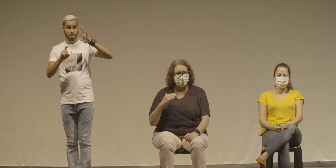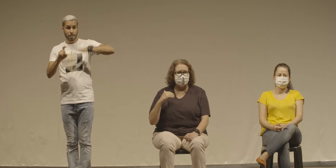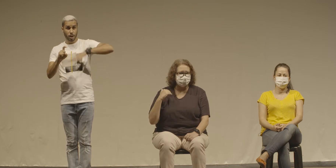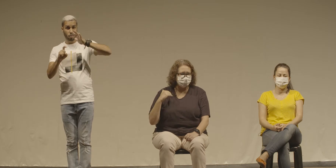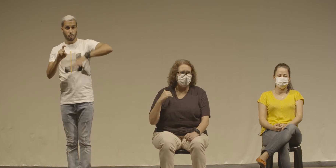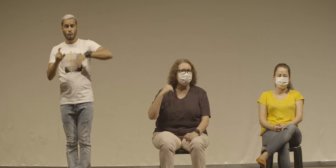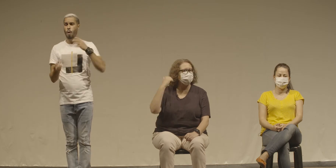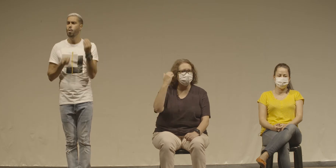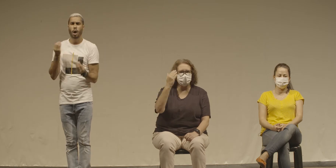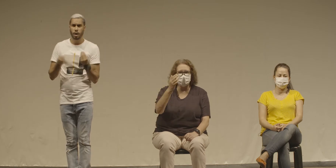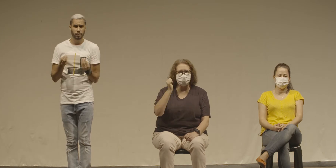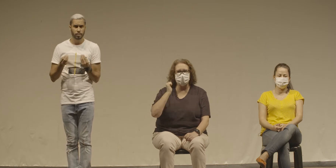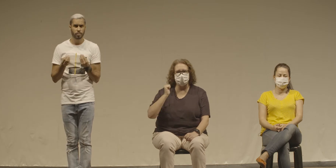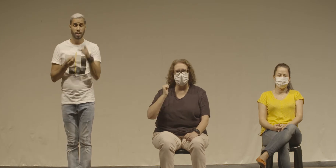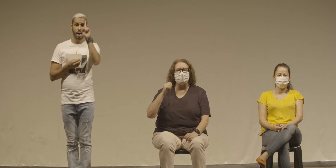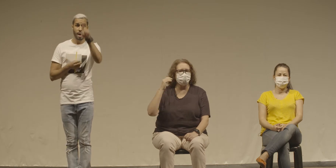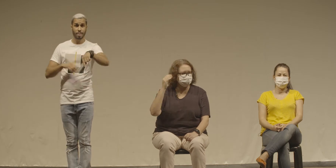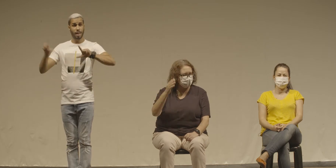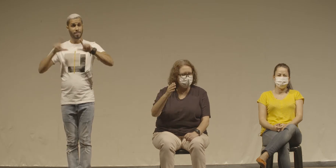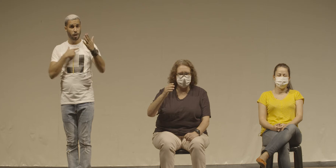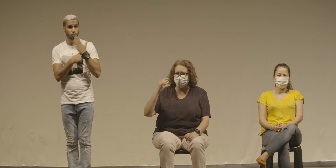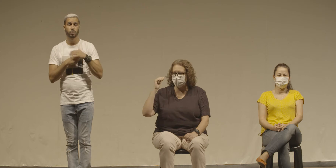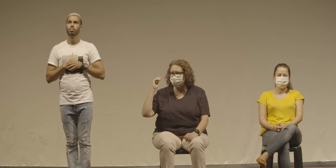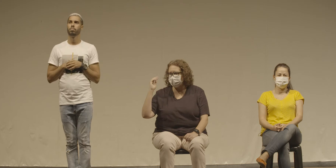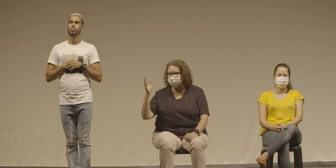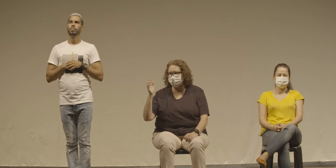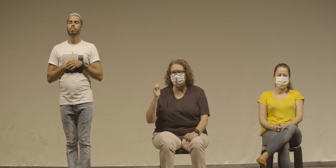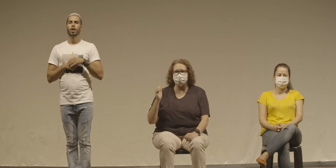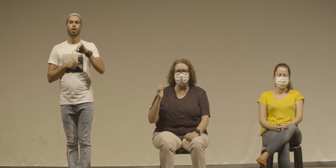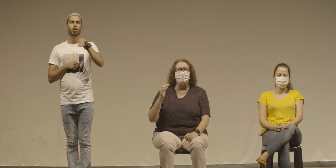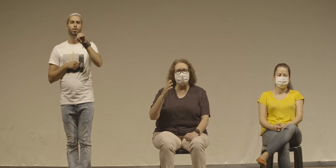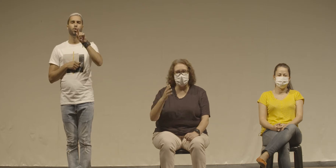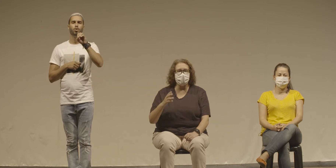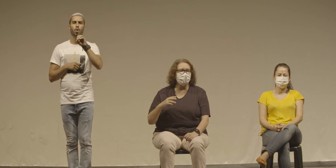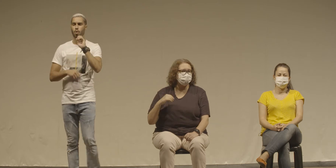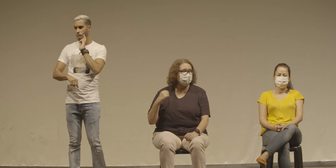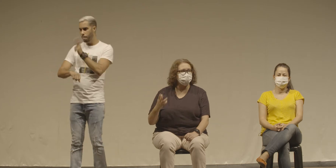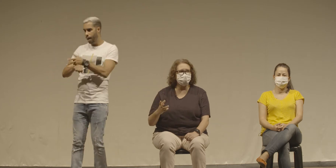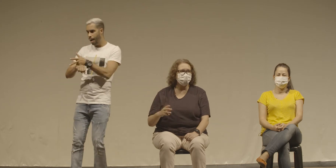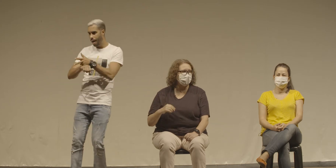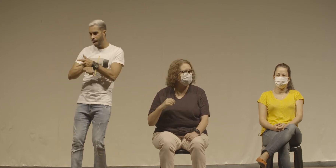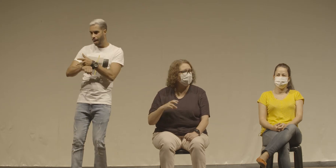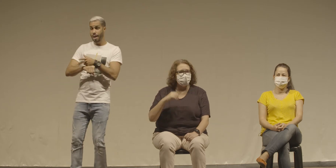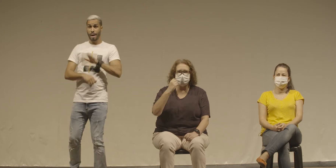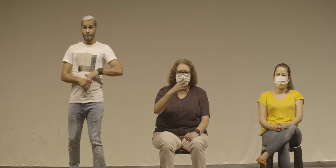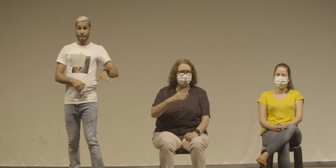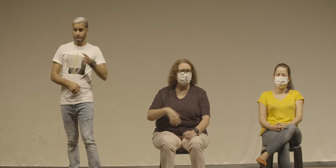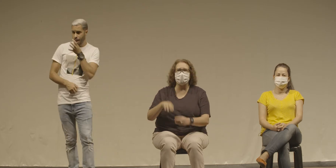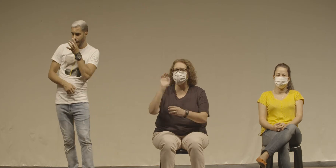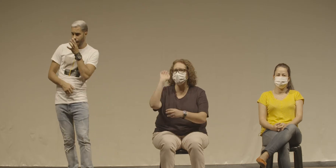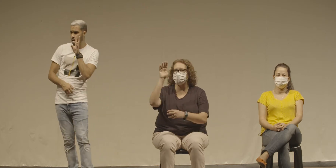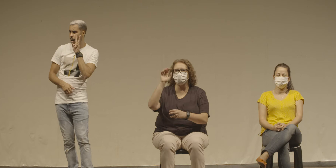massificação, através da televisão, do jogo que é televisionado, e que aí as crianças vão vendo